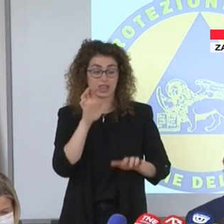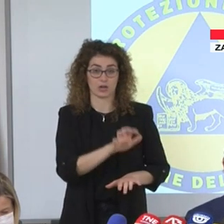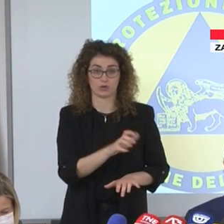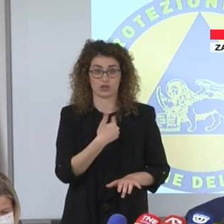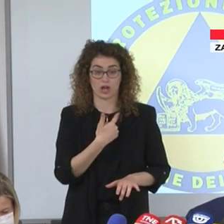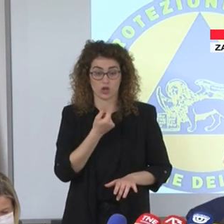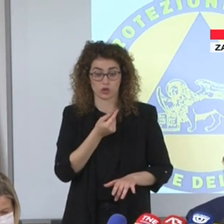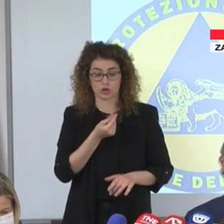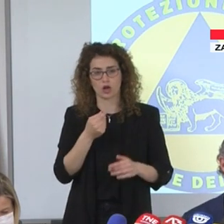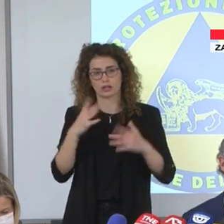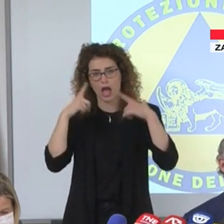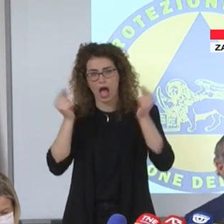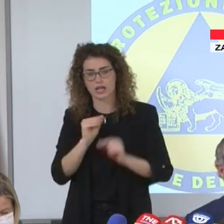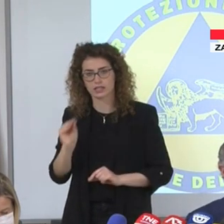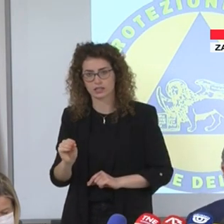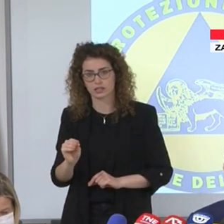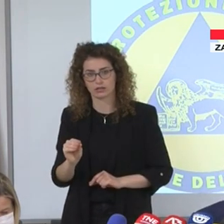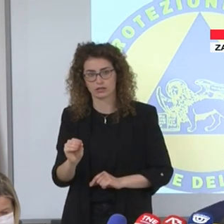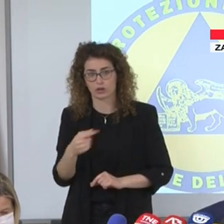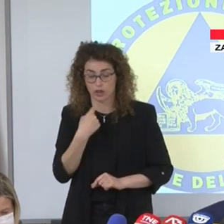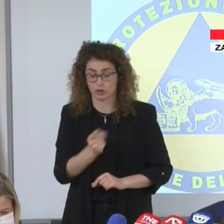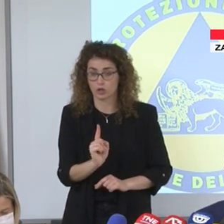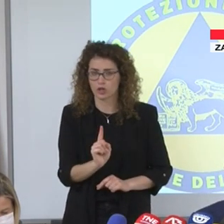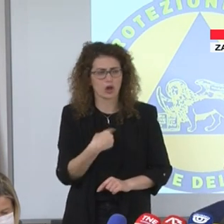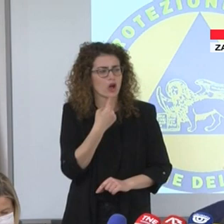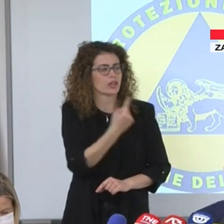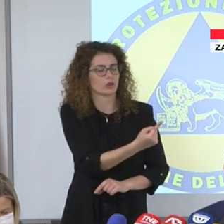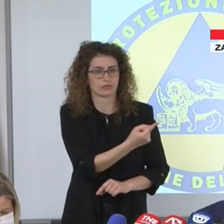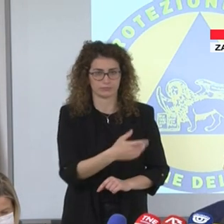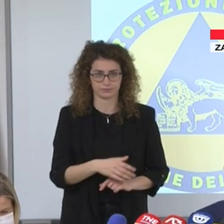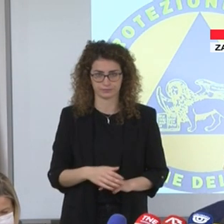ma non ho detto io la cifra, ho detto versa quello che vuoi.